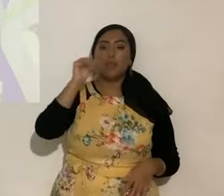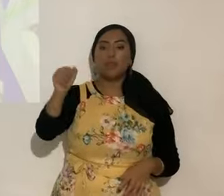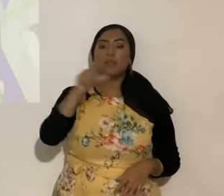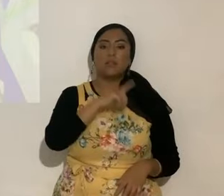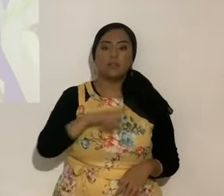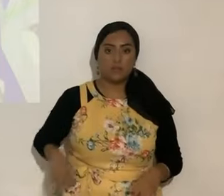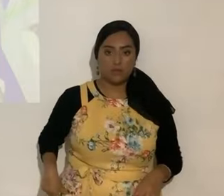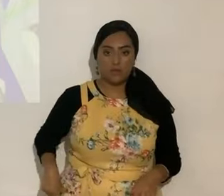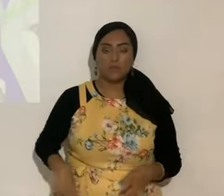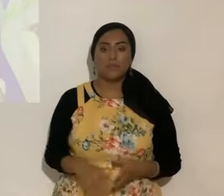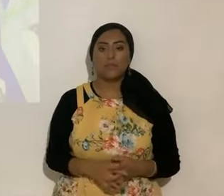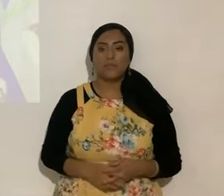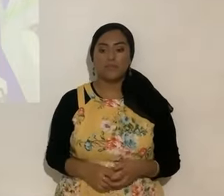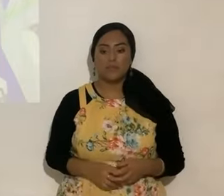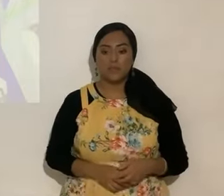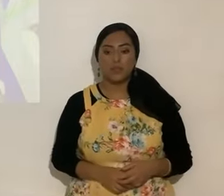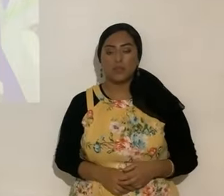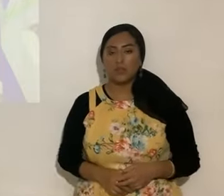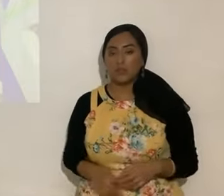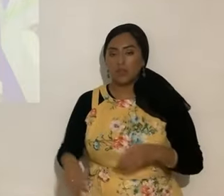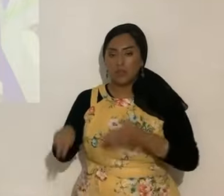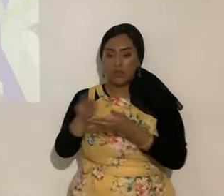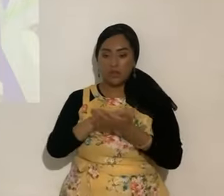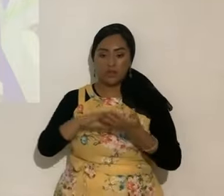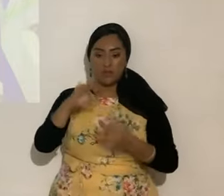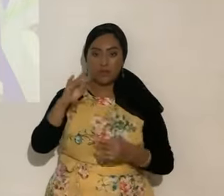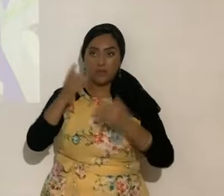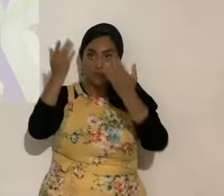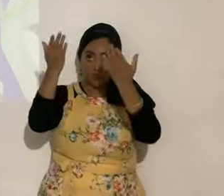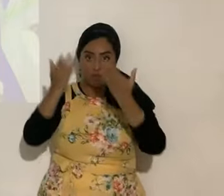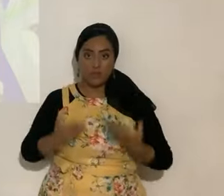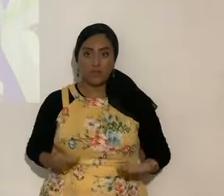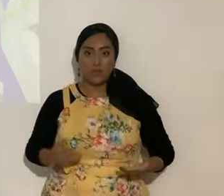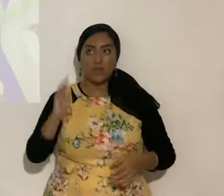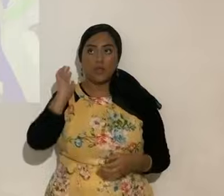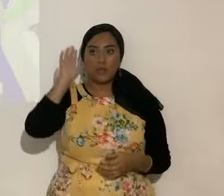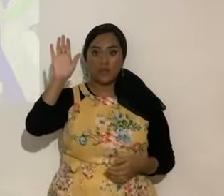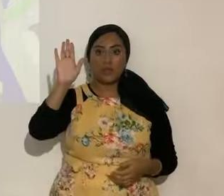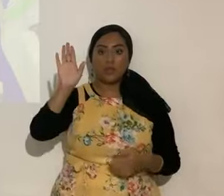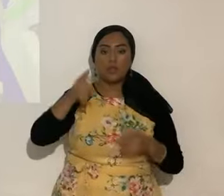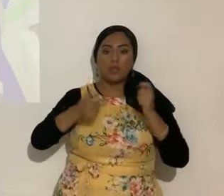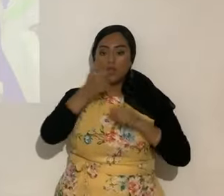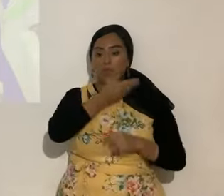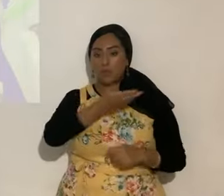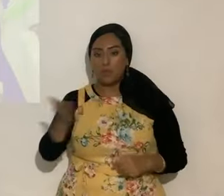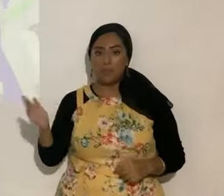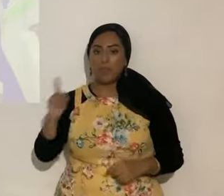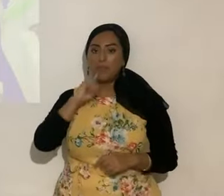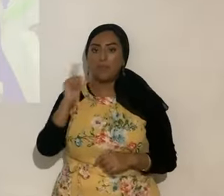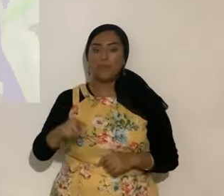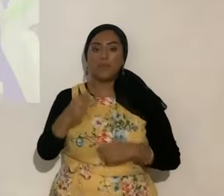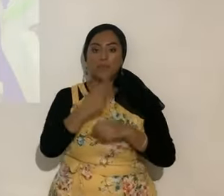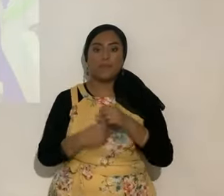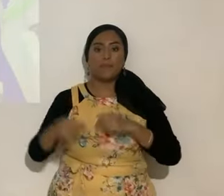ministré, entonces, a ver, el roaco, nos dará su soplo, y la orden de resucitar,